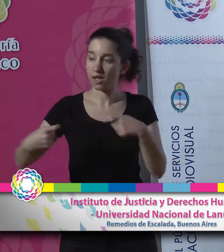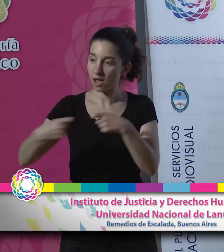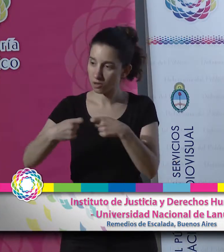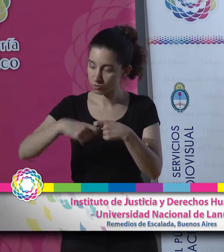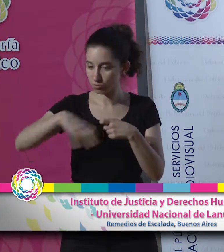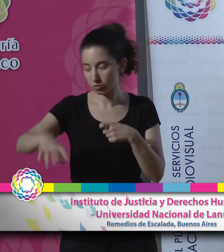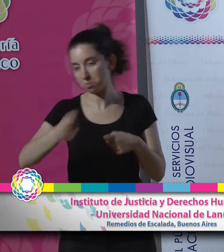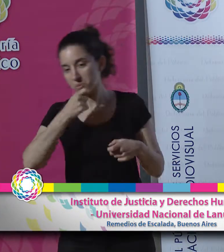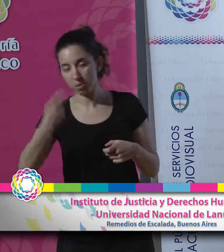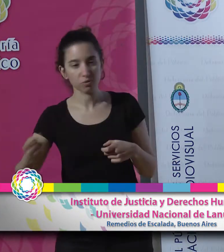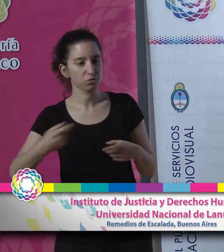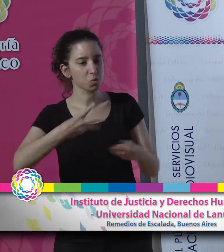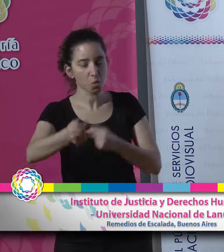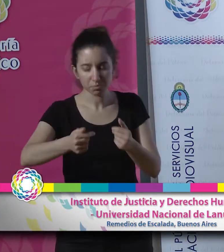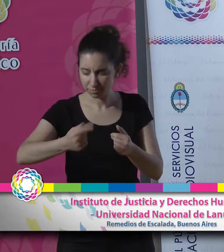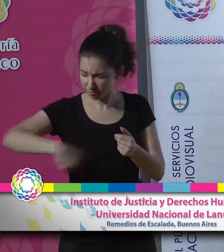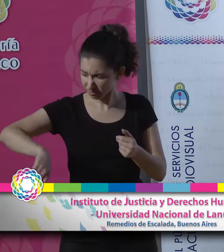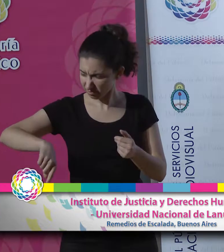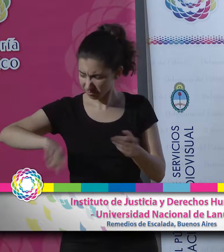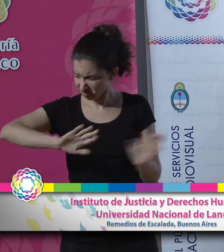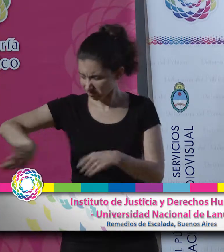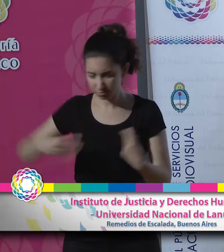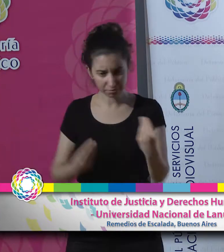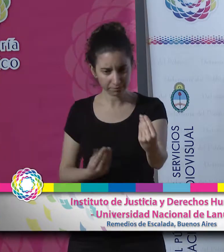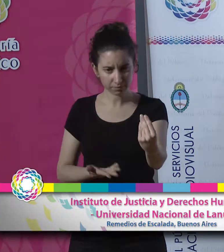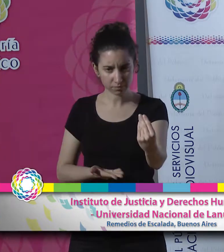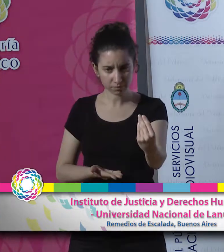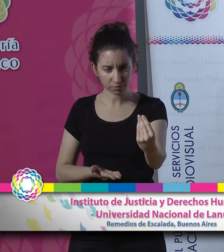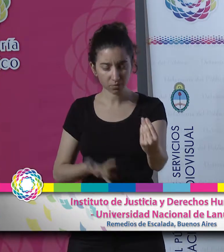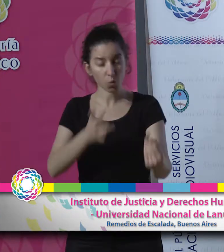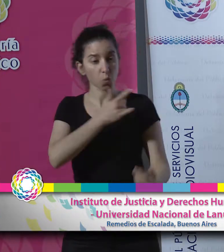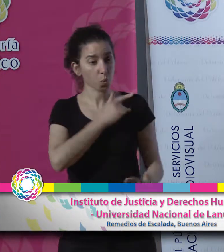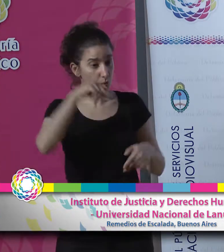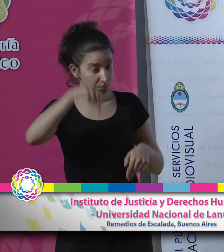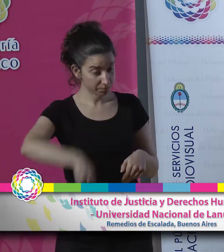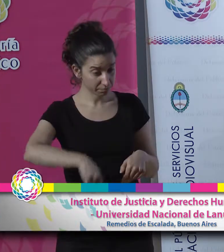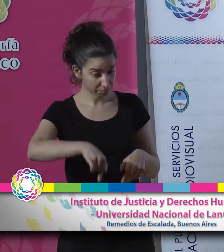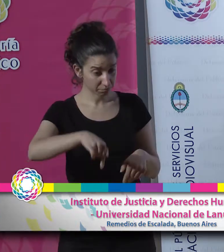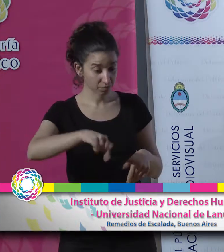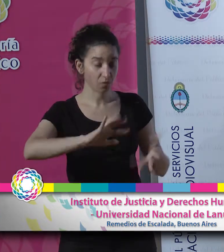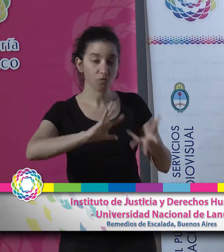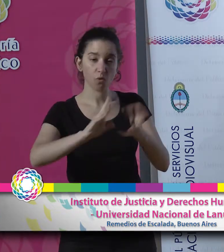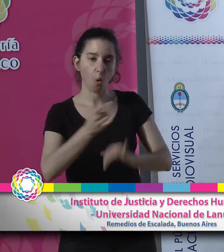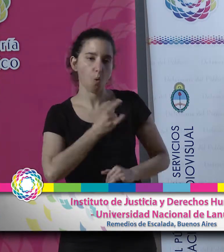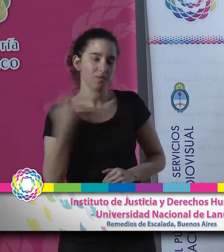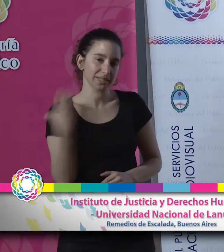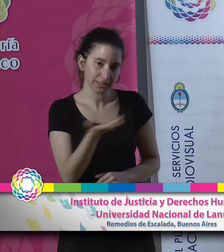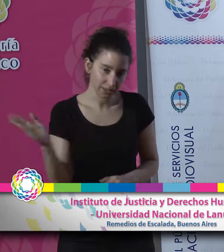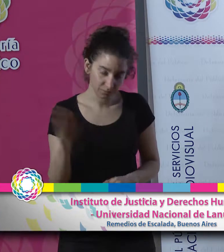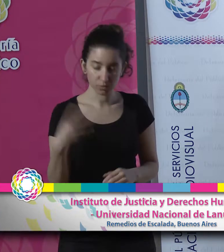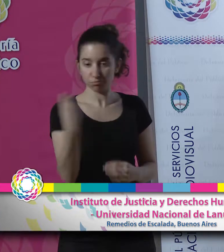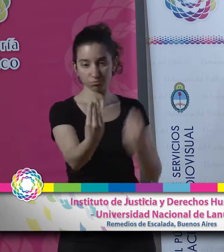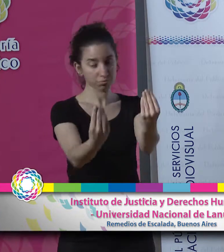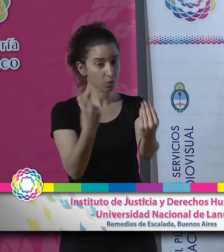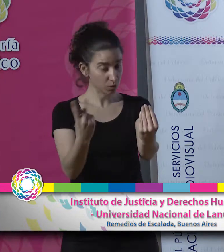consumidores inexistentes y en términos de la universidad teníamos había dos representantes en el confe cal del mundo universitario